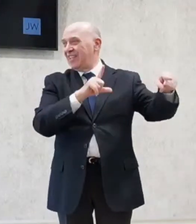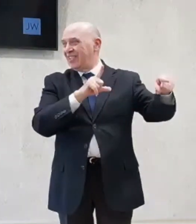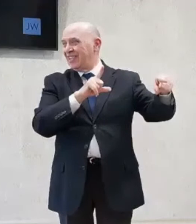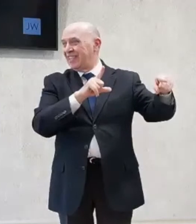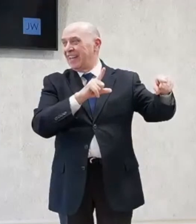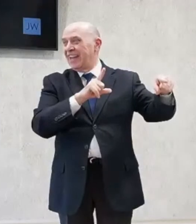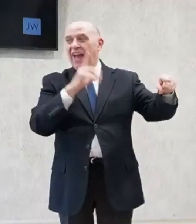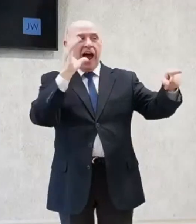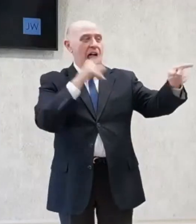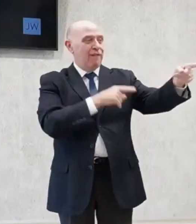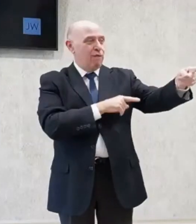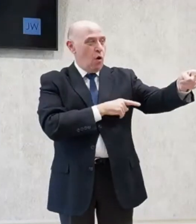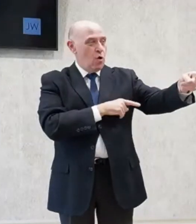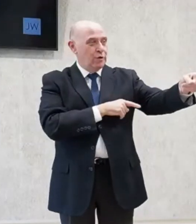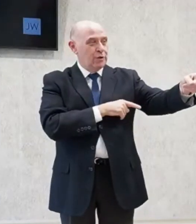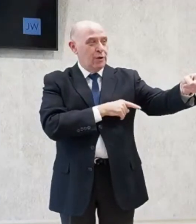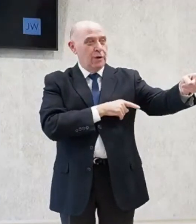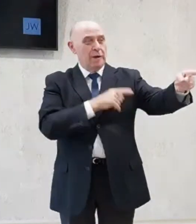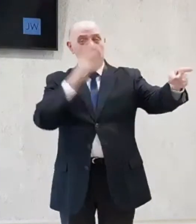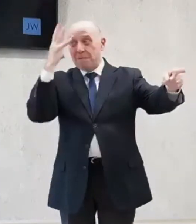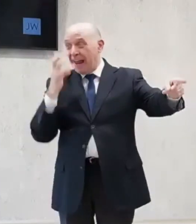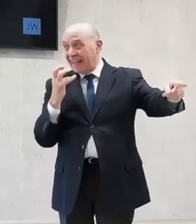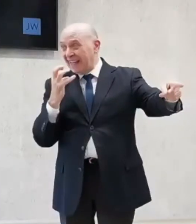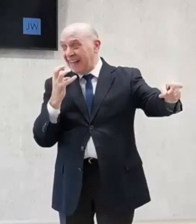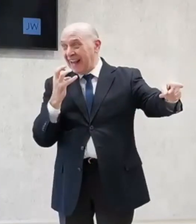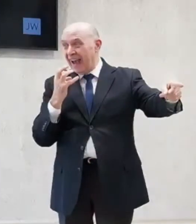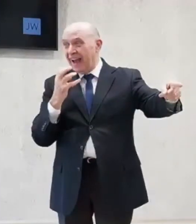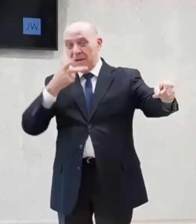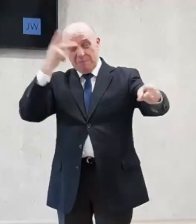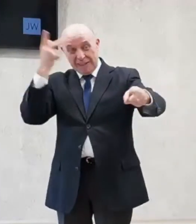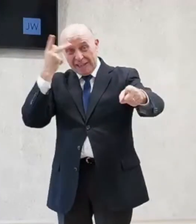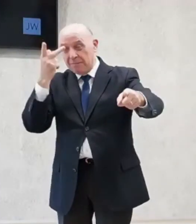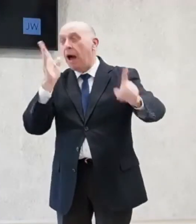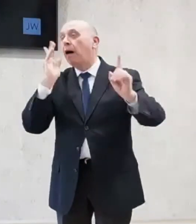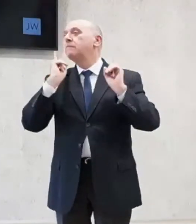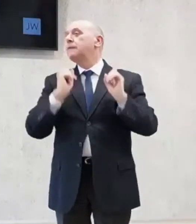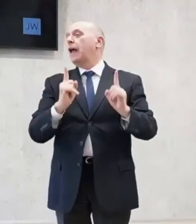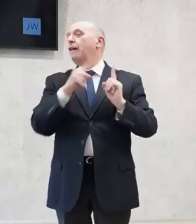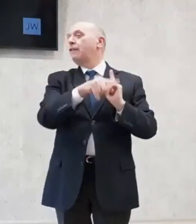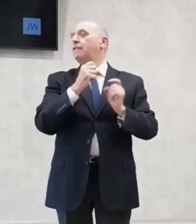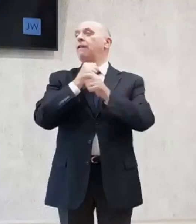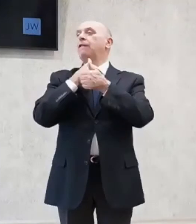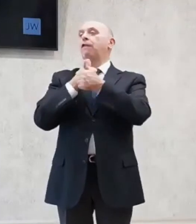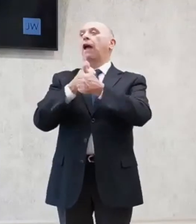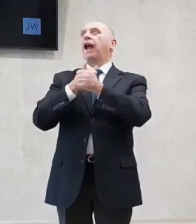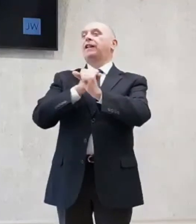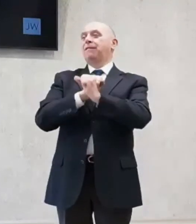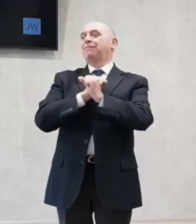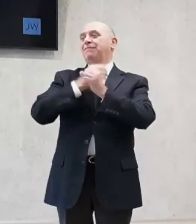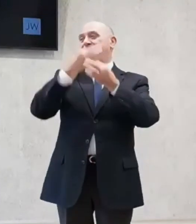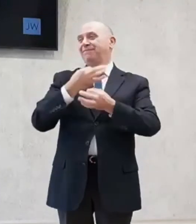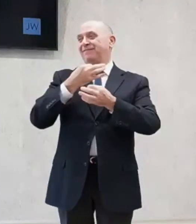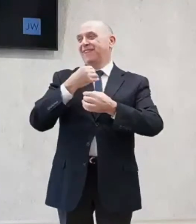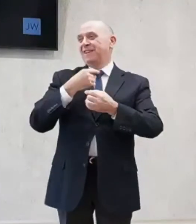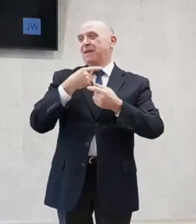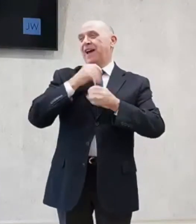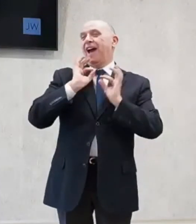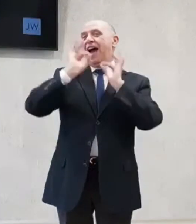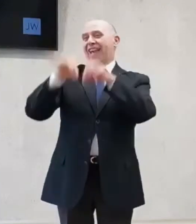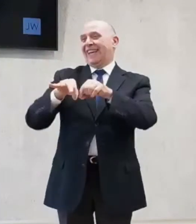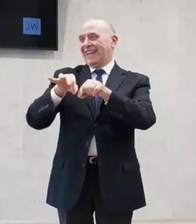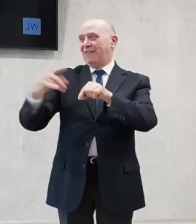tutti noi A patto che continuiamo ad essere Fedeli e che vediamo la possibilità